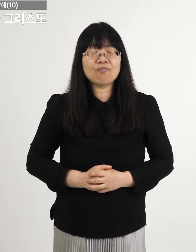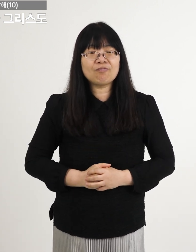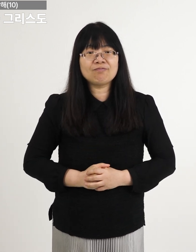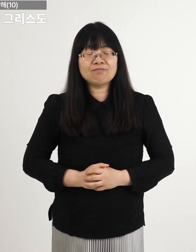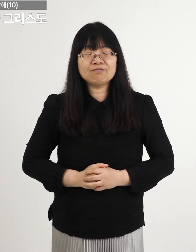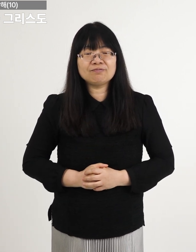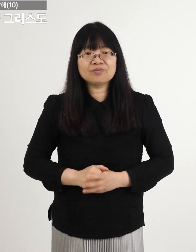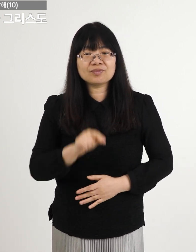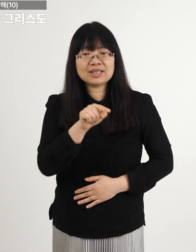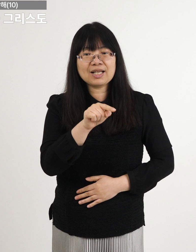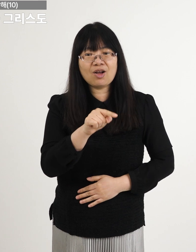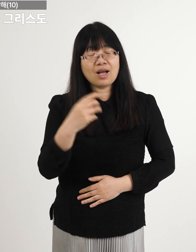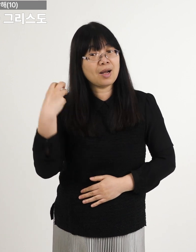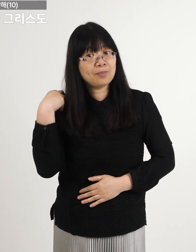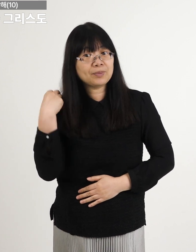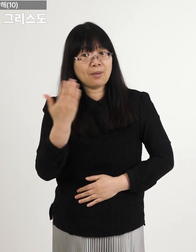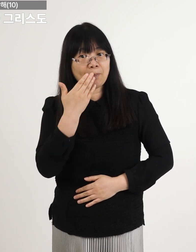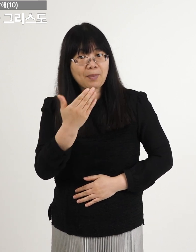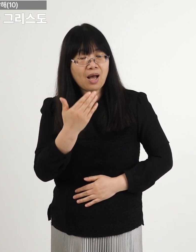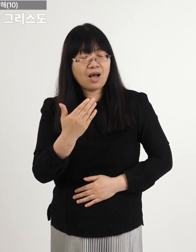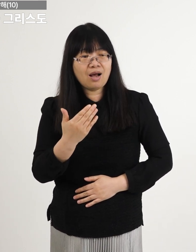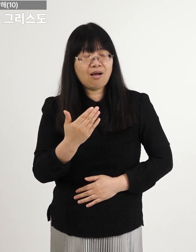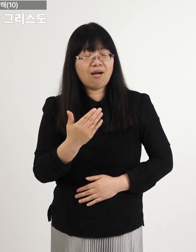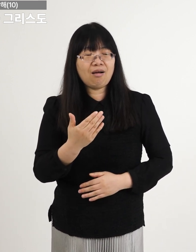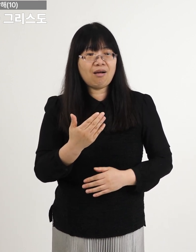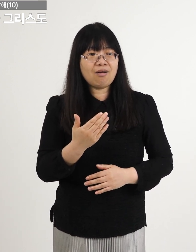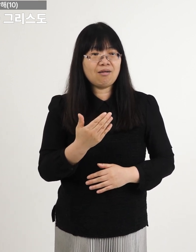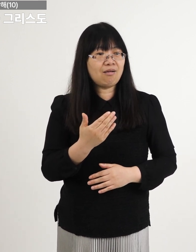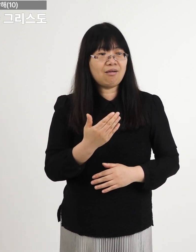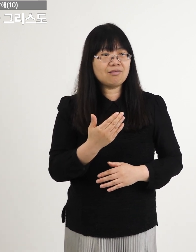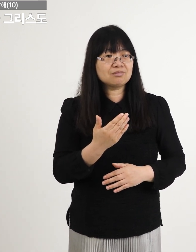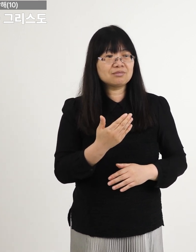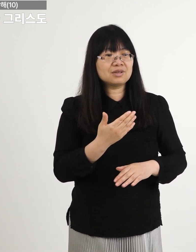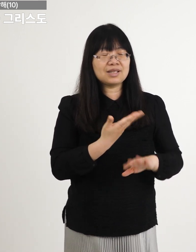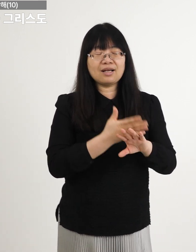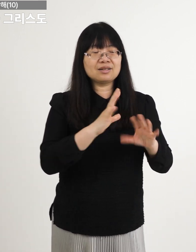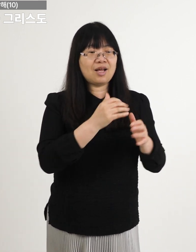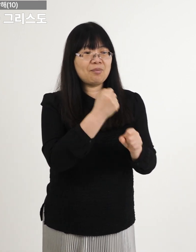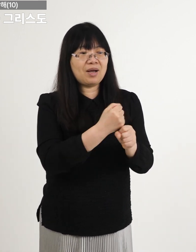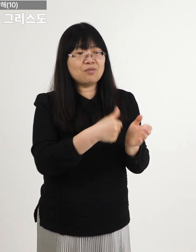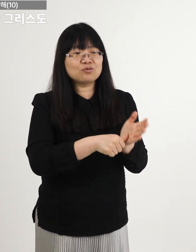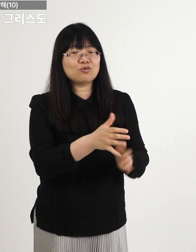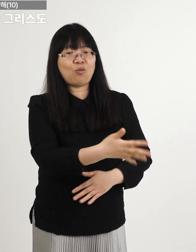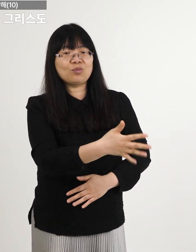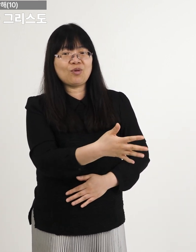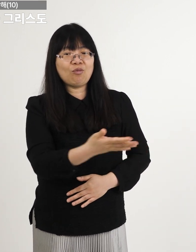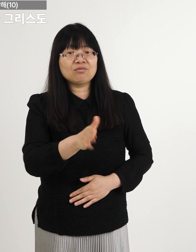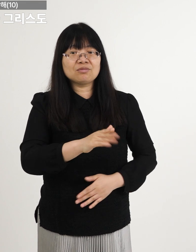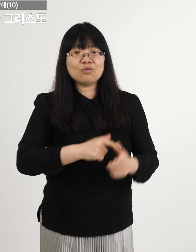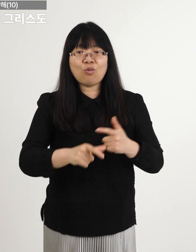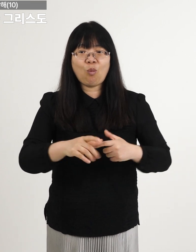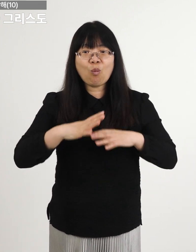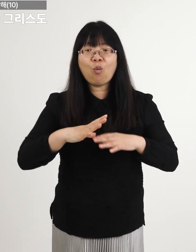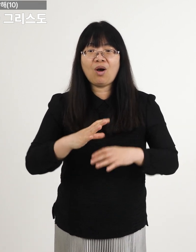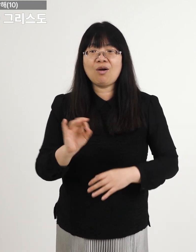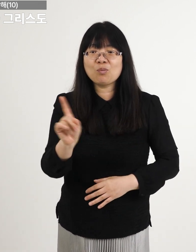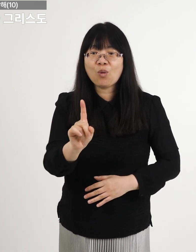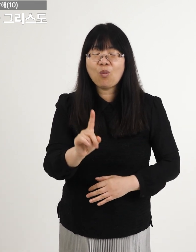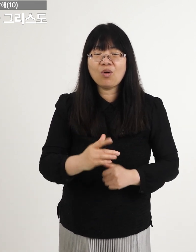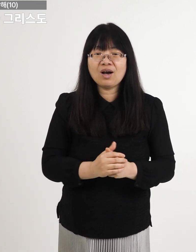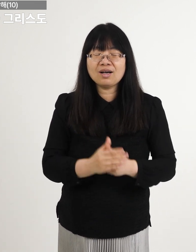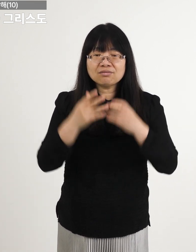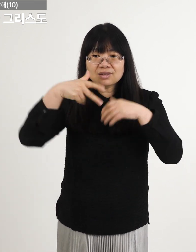그러니까 이거를 감당할 만한 피조 세계가 없는 겁니다. 근데 더 놀라운 반전은 창세기